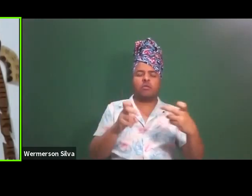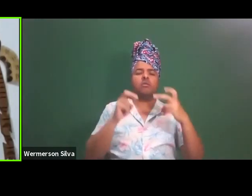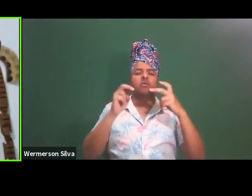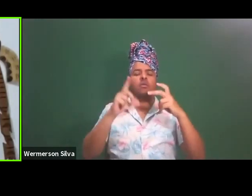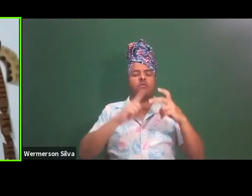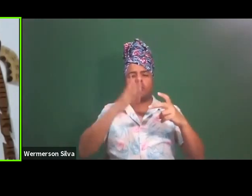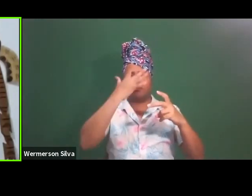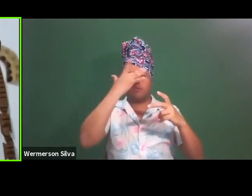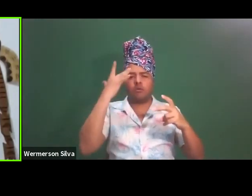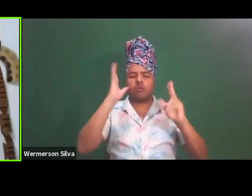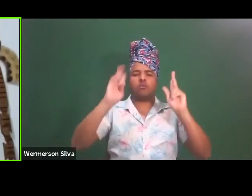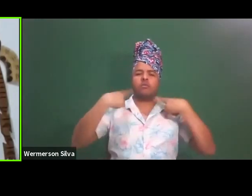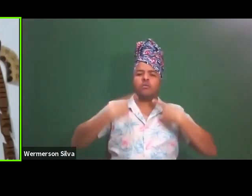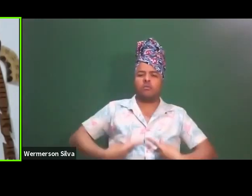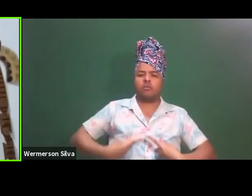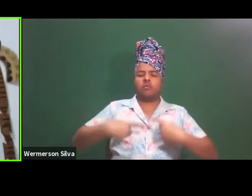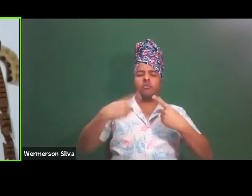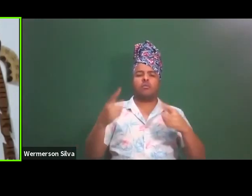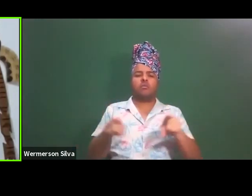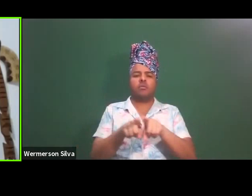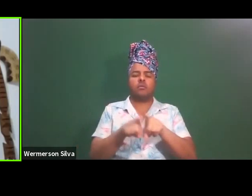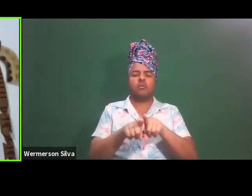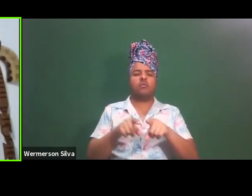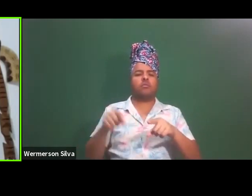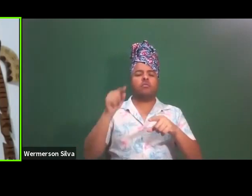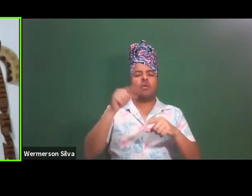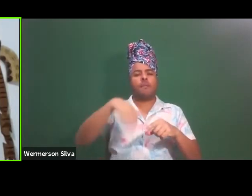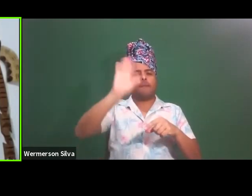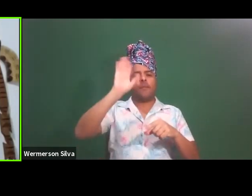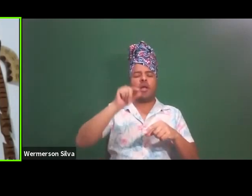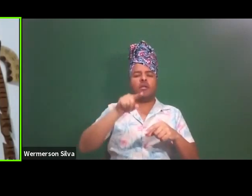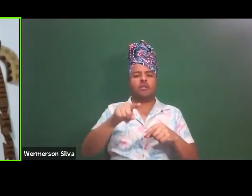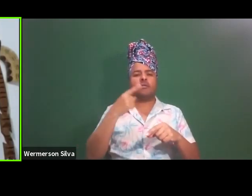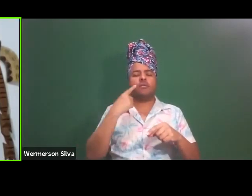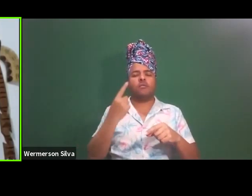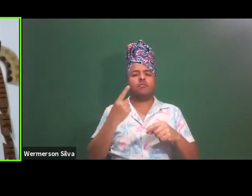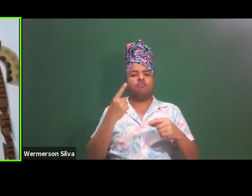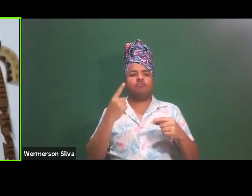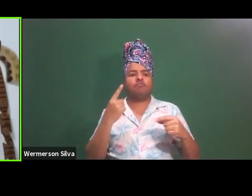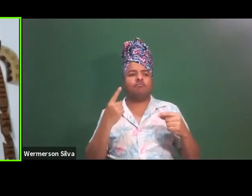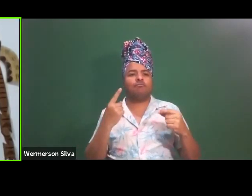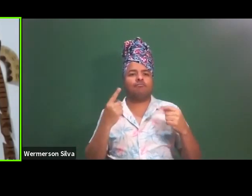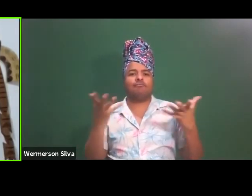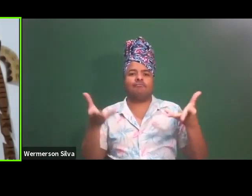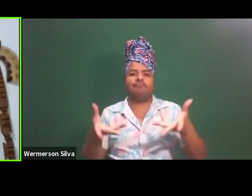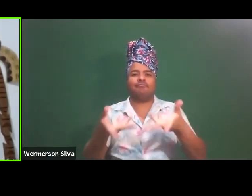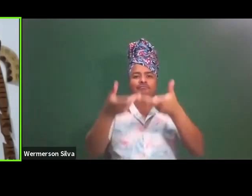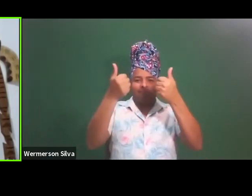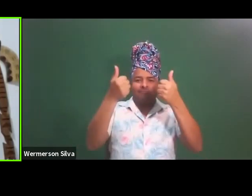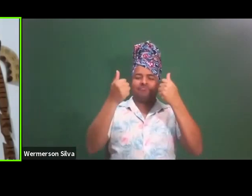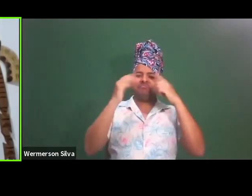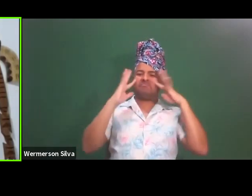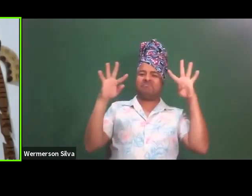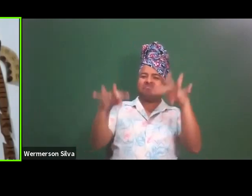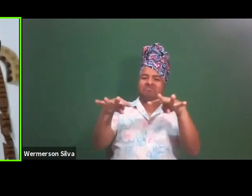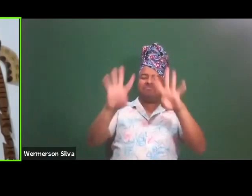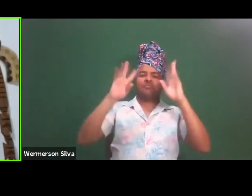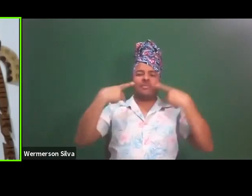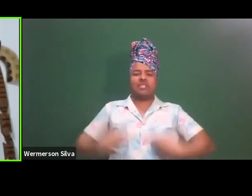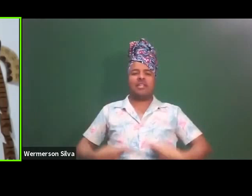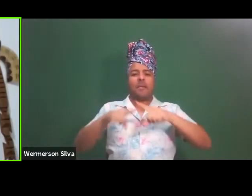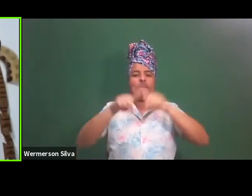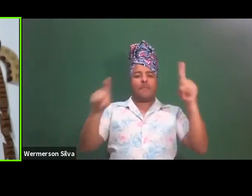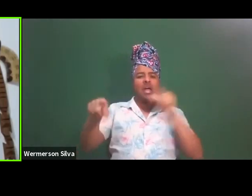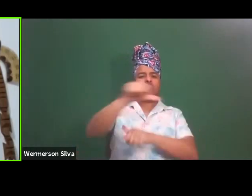humano da sua maneira mais primorosa e traz um verdadeiro